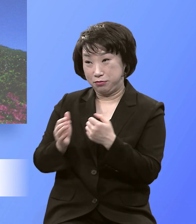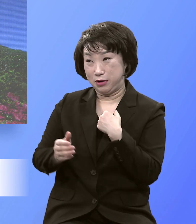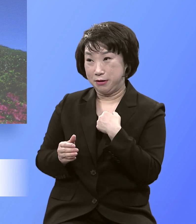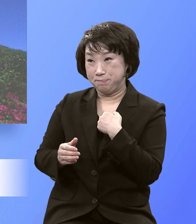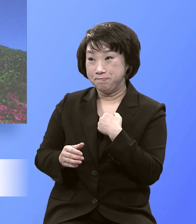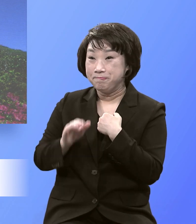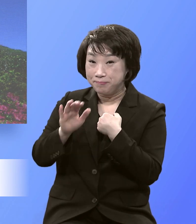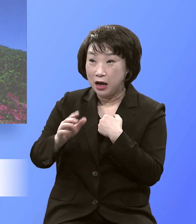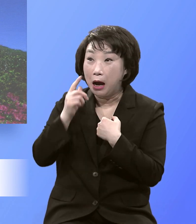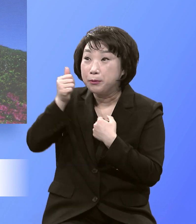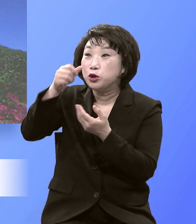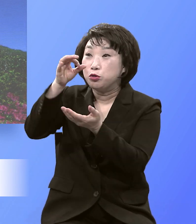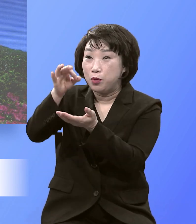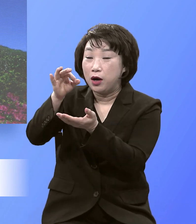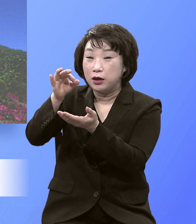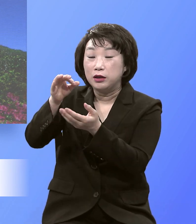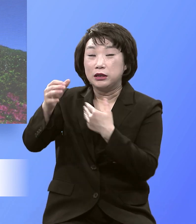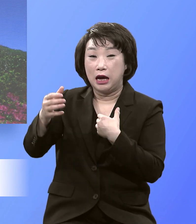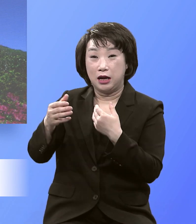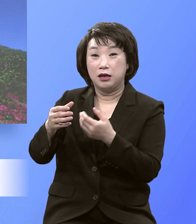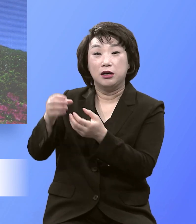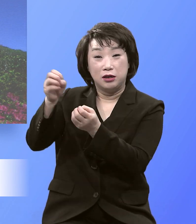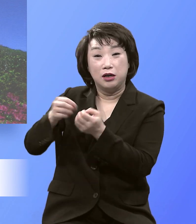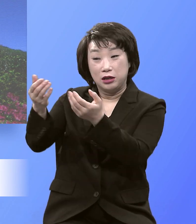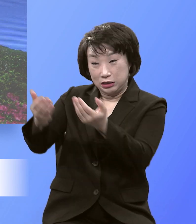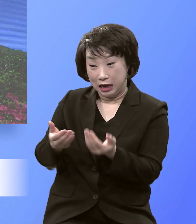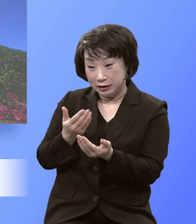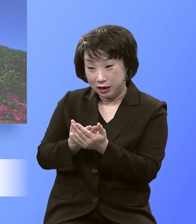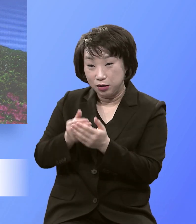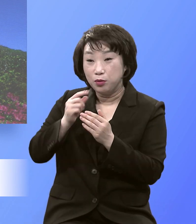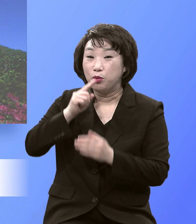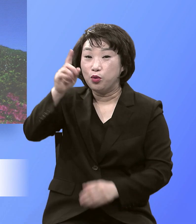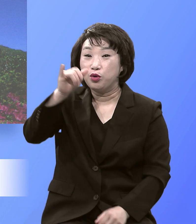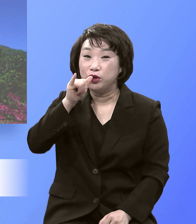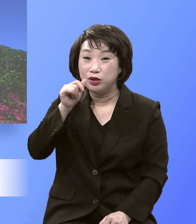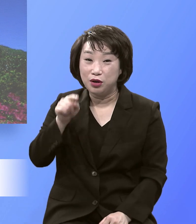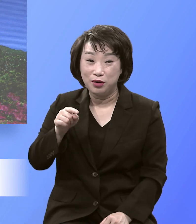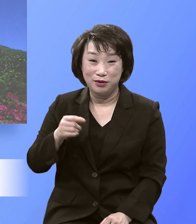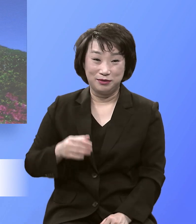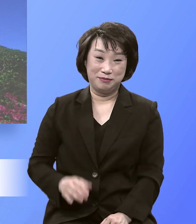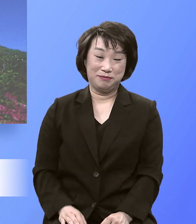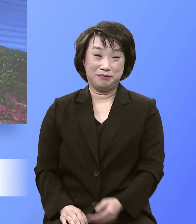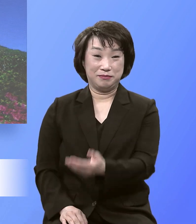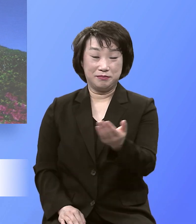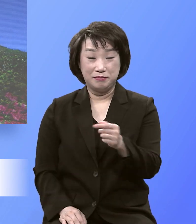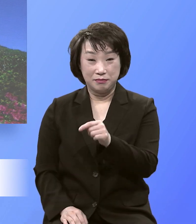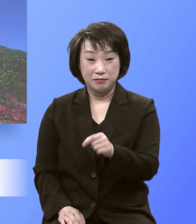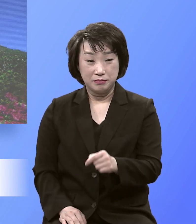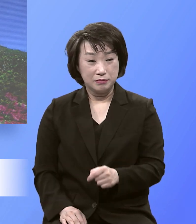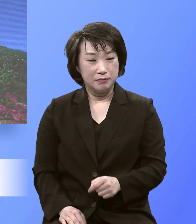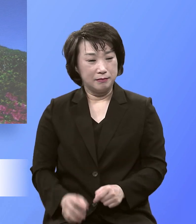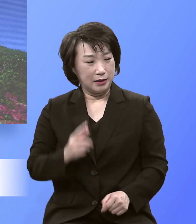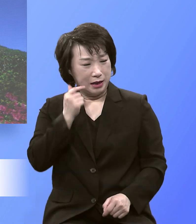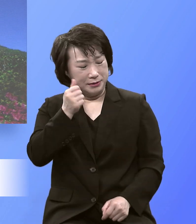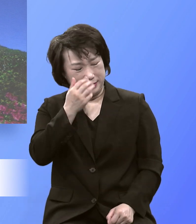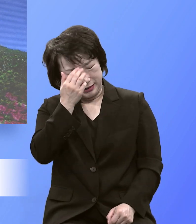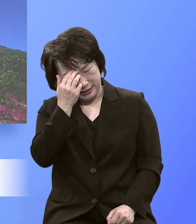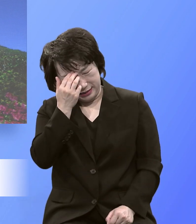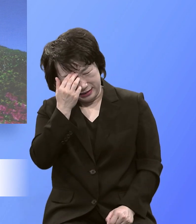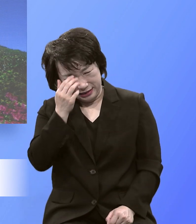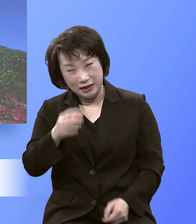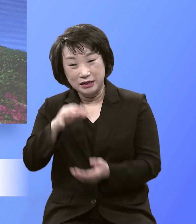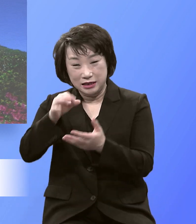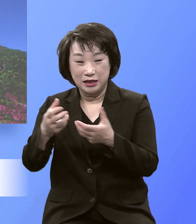있으니 법적으로 상속해 달라는 것입니다. 왜? 상속해 주니까 더